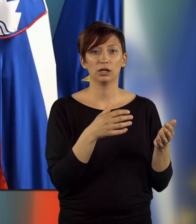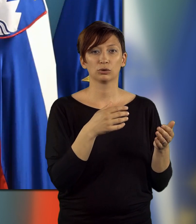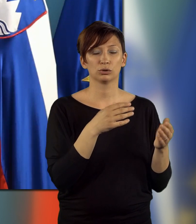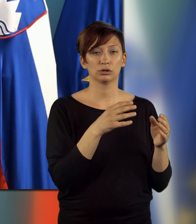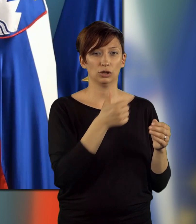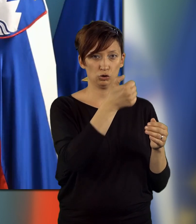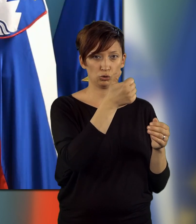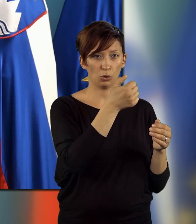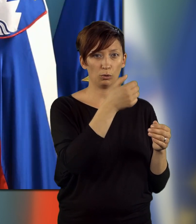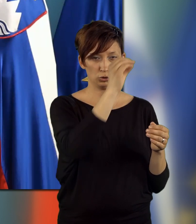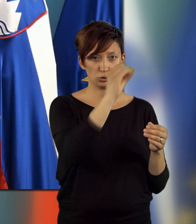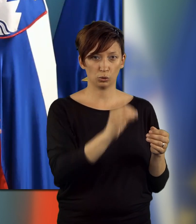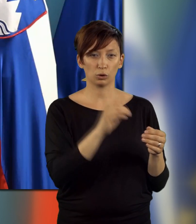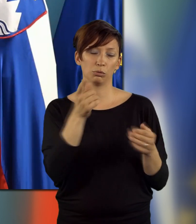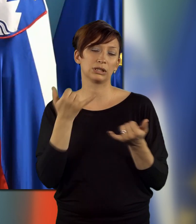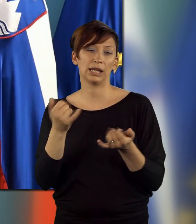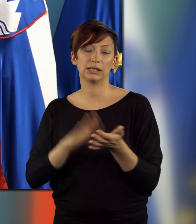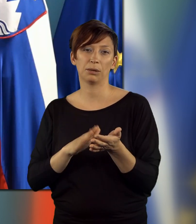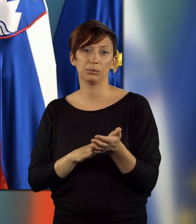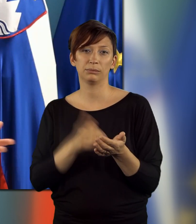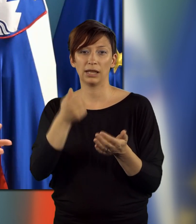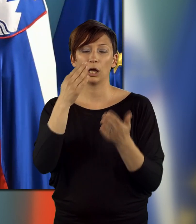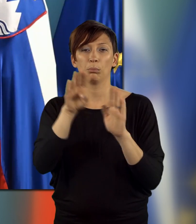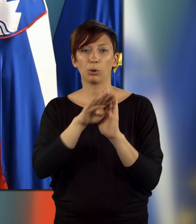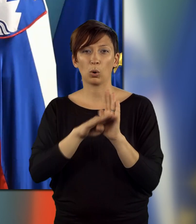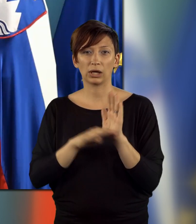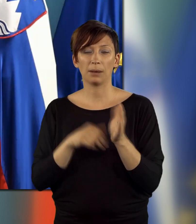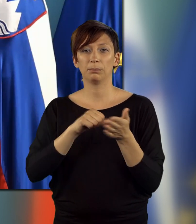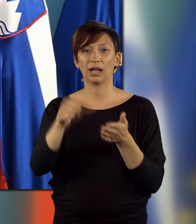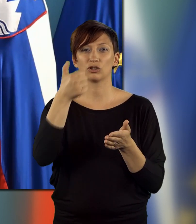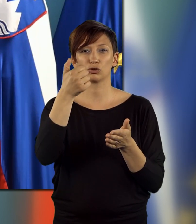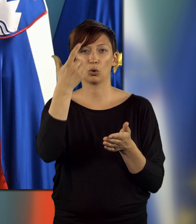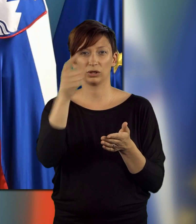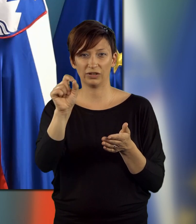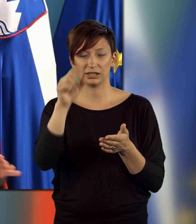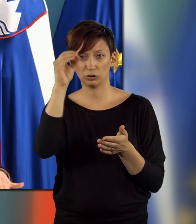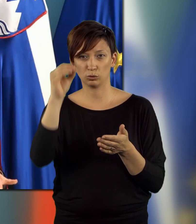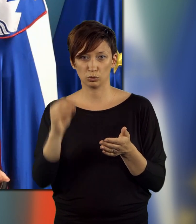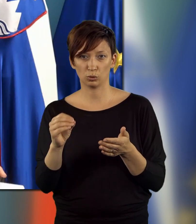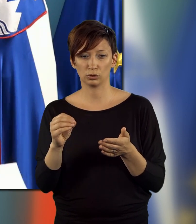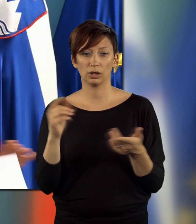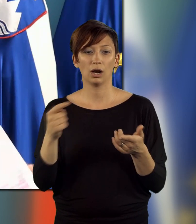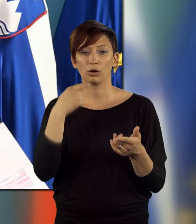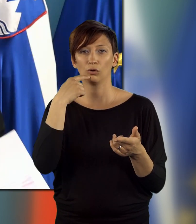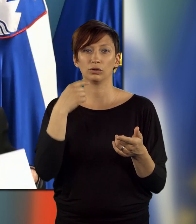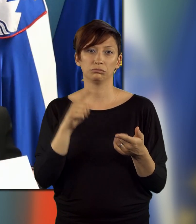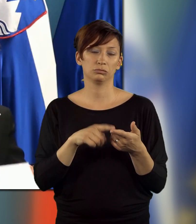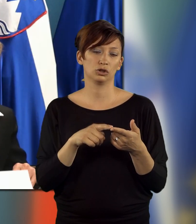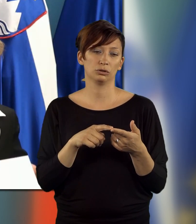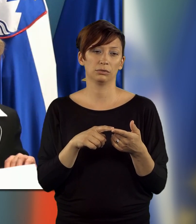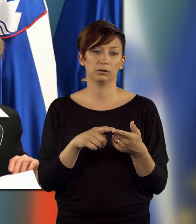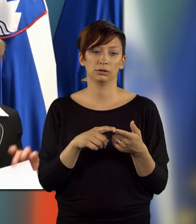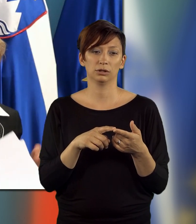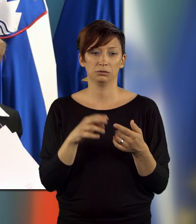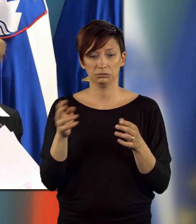splošni dogovor 100, bo zdaj naprimer nek program plačan 120%. Lahko vam, če malo,